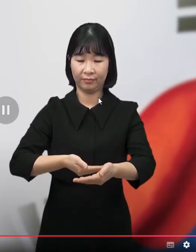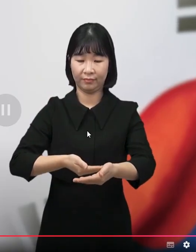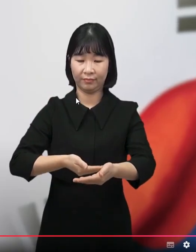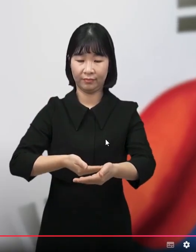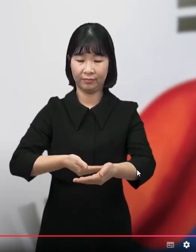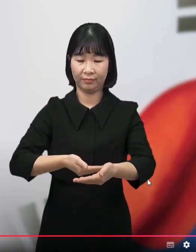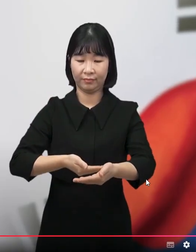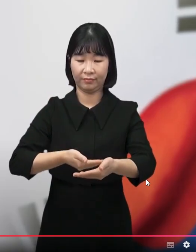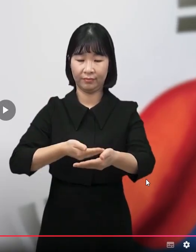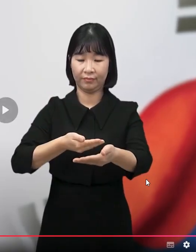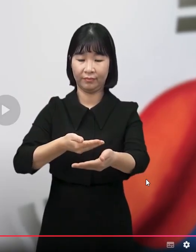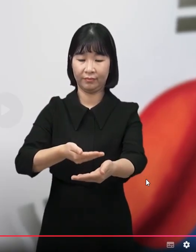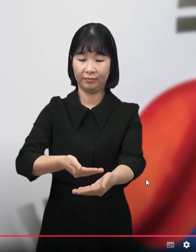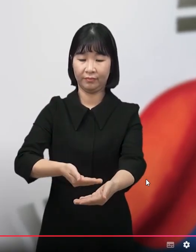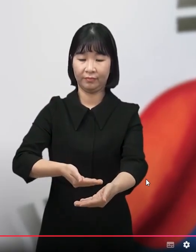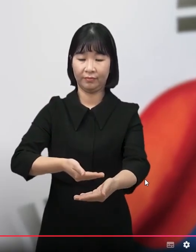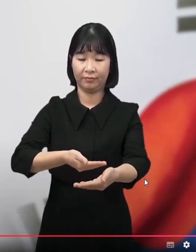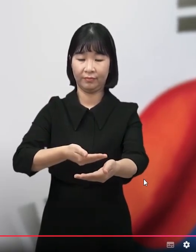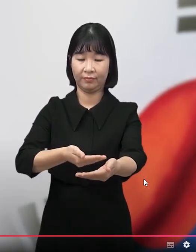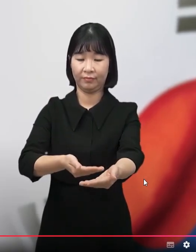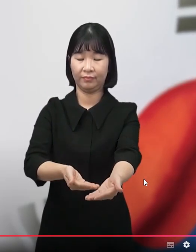미래로 이제 가져가는 거 보존하는 거죠.